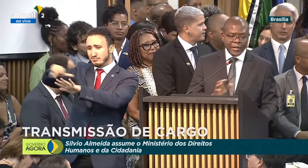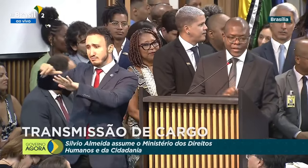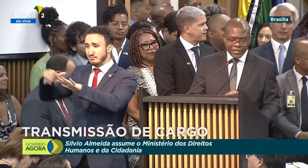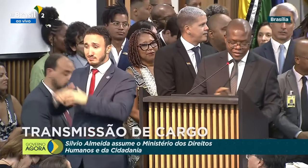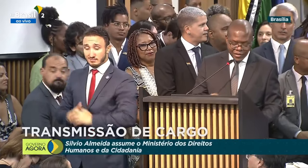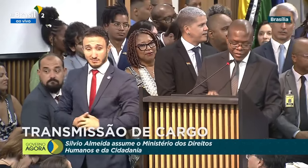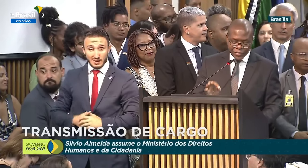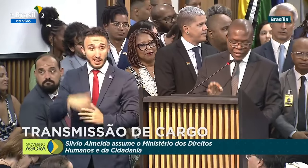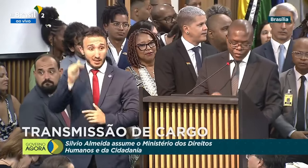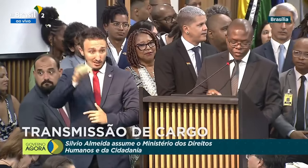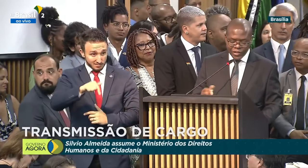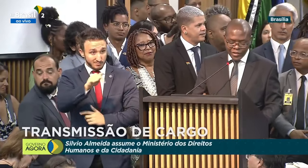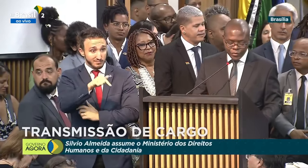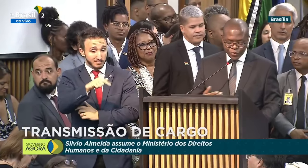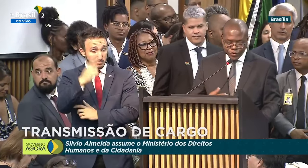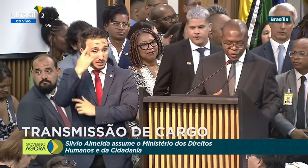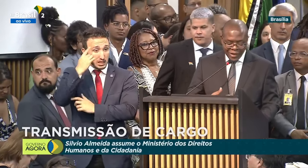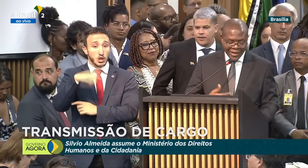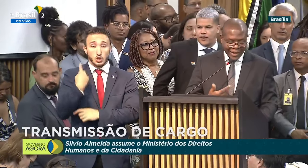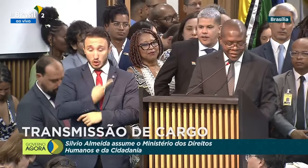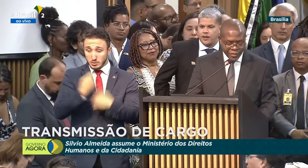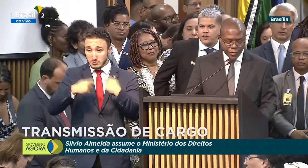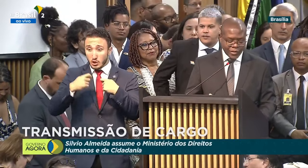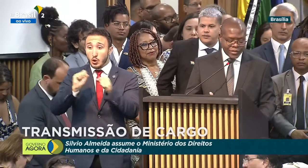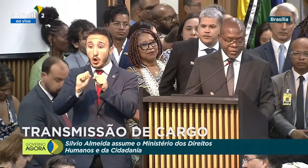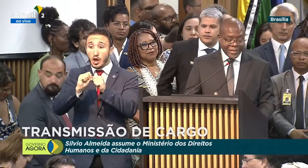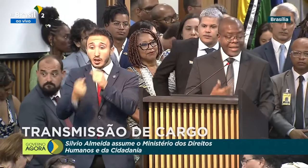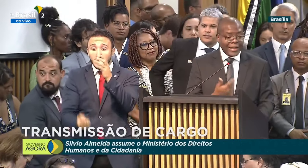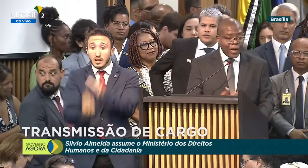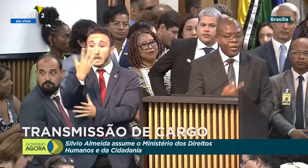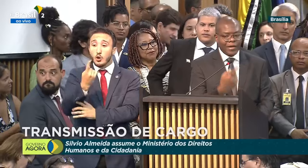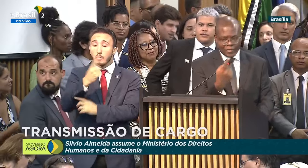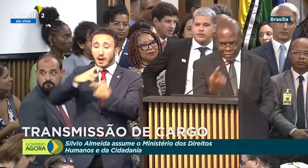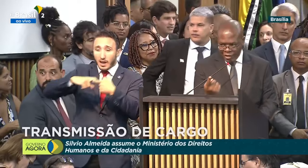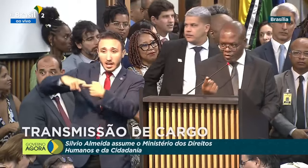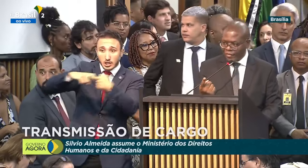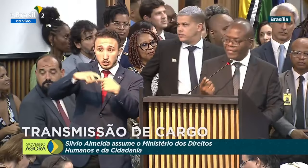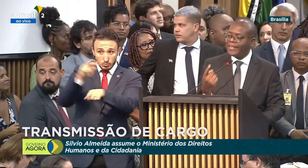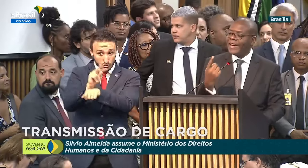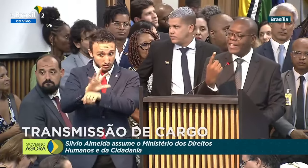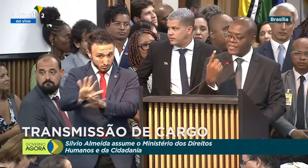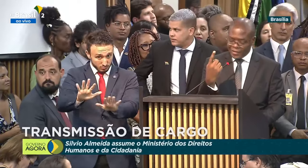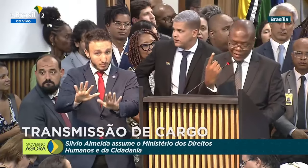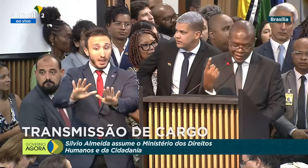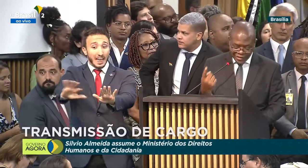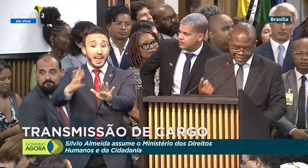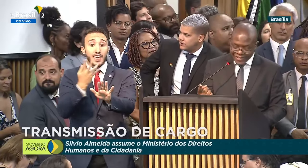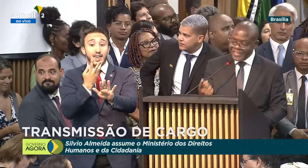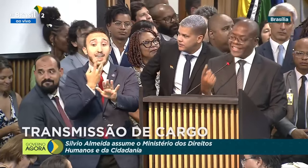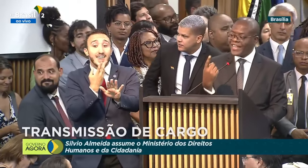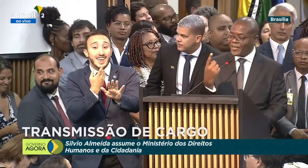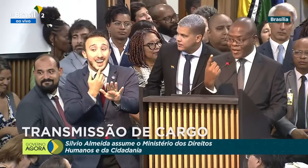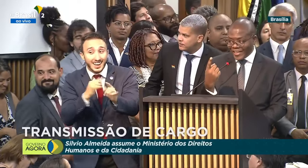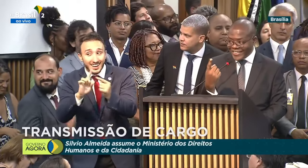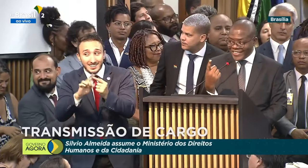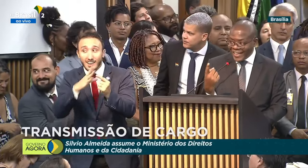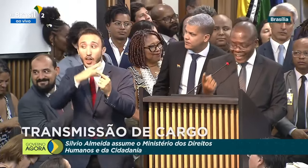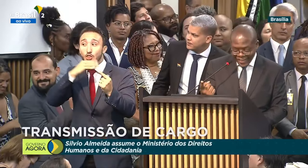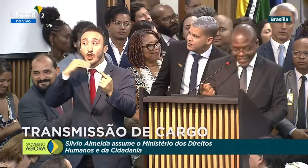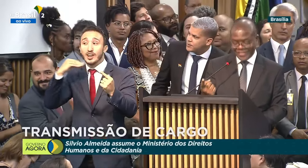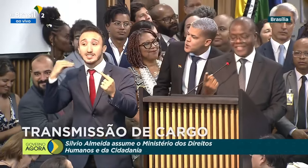nesse sentido não conseguiremos construir uma rede de proteção integral Olha lá as crianças e